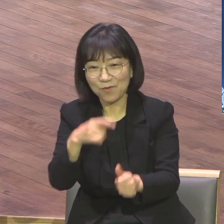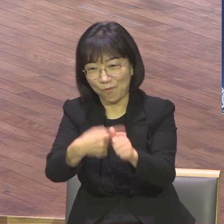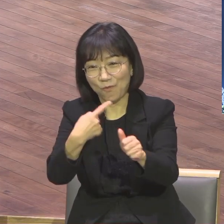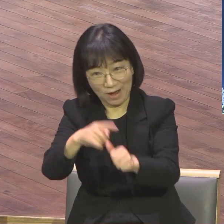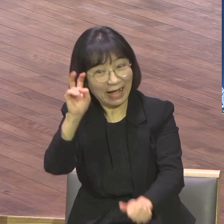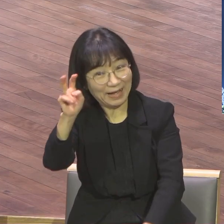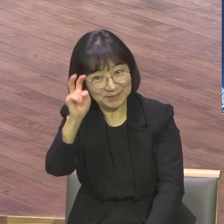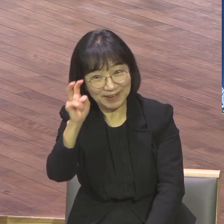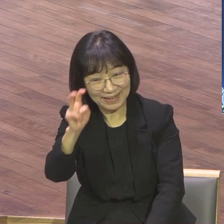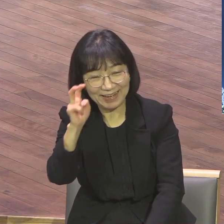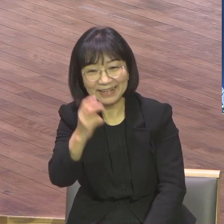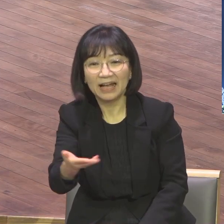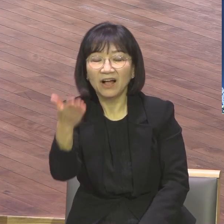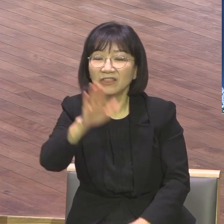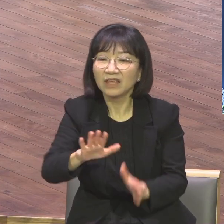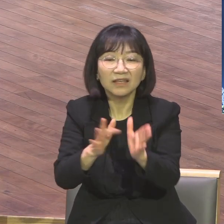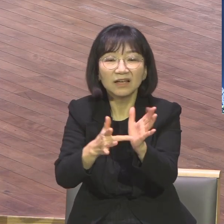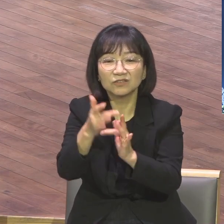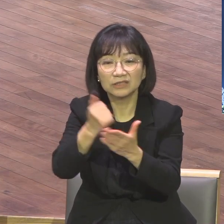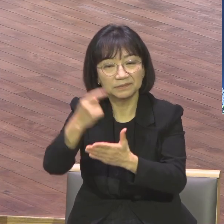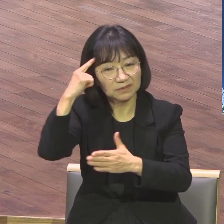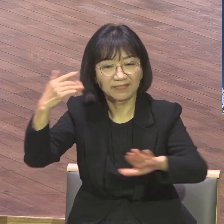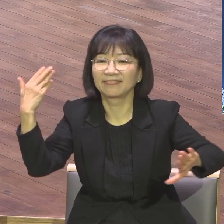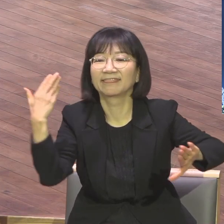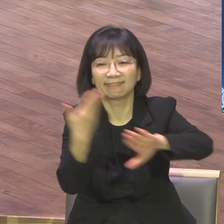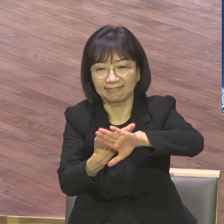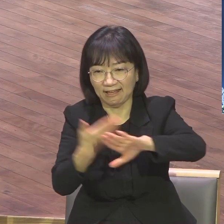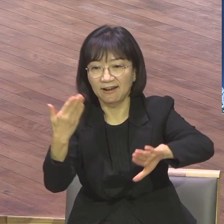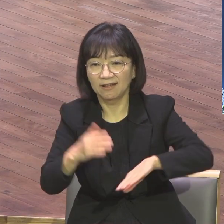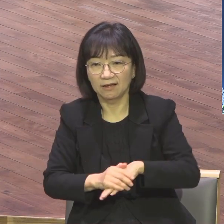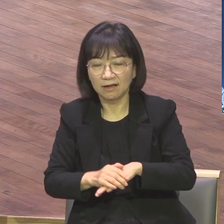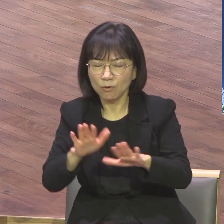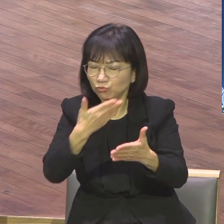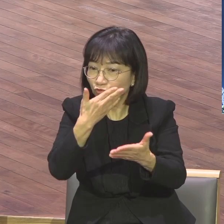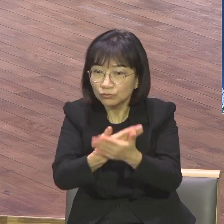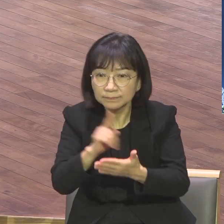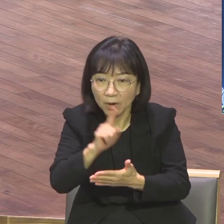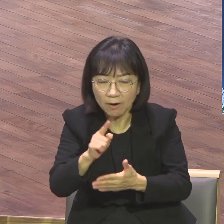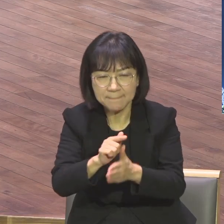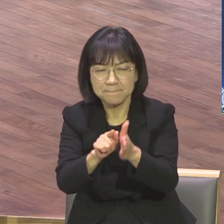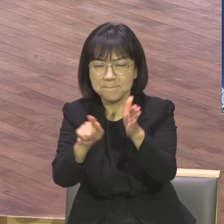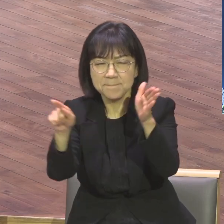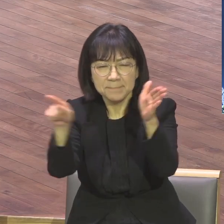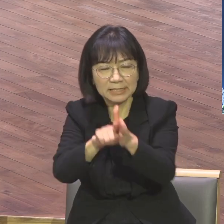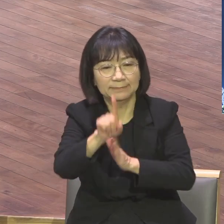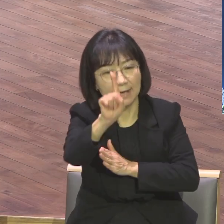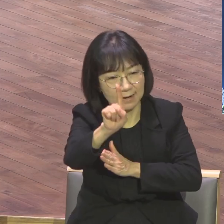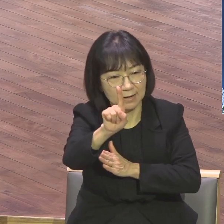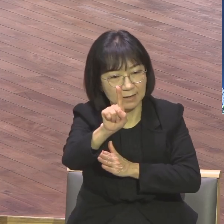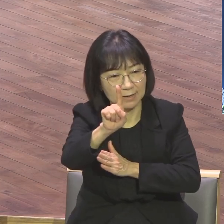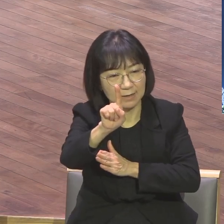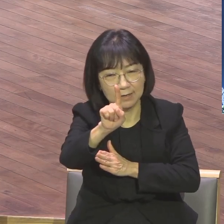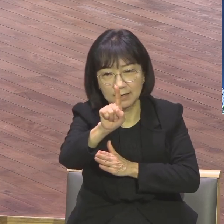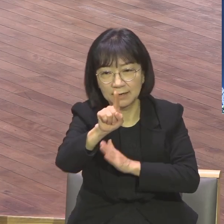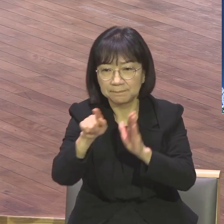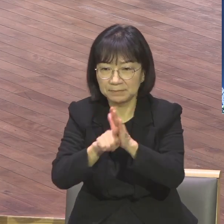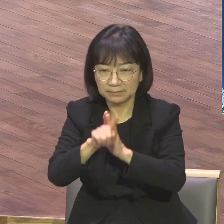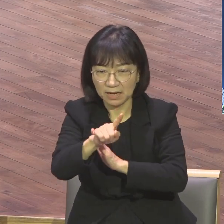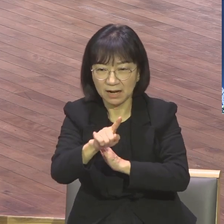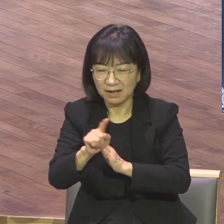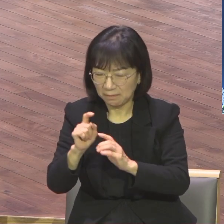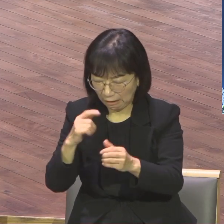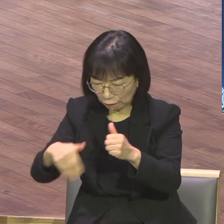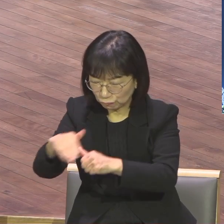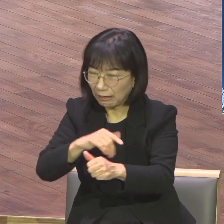말하겠죠. 예수님은요 본론 인생이에요. 본론만 보는 겁니다. 본론. 믿음만 보는 것입니다. 믿음을.